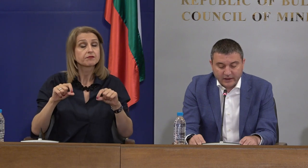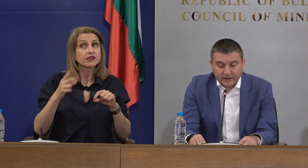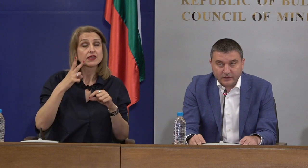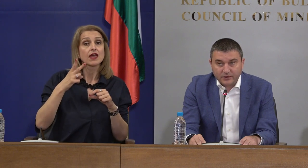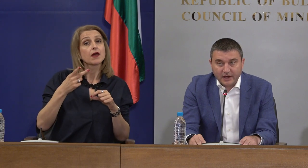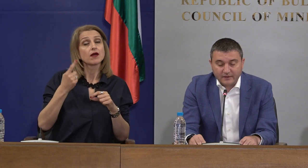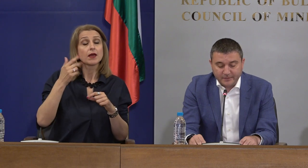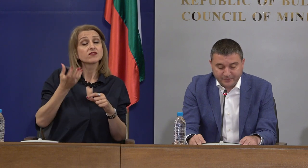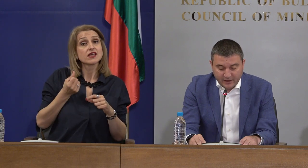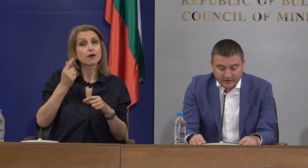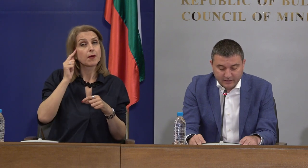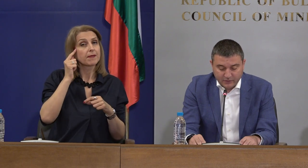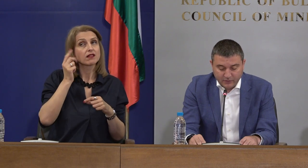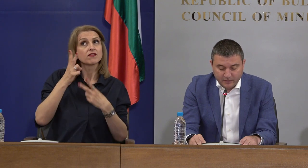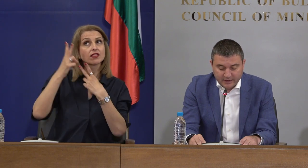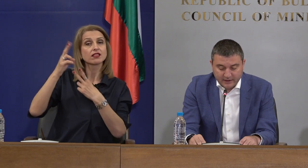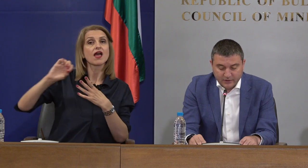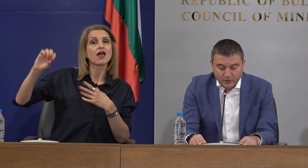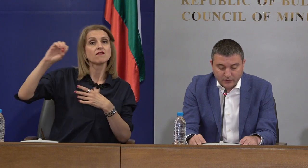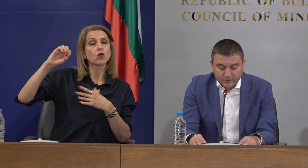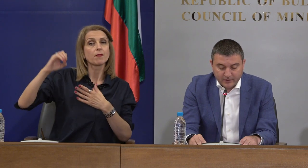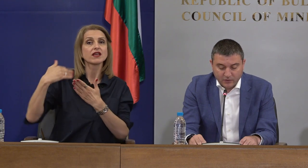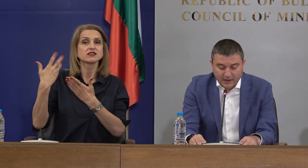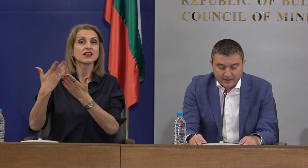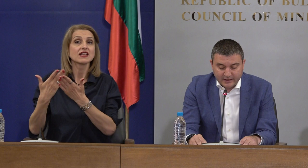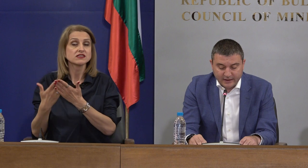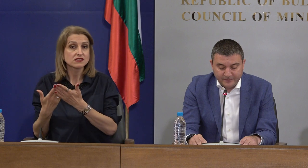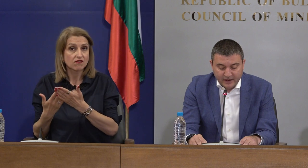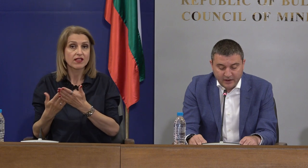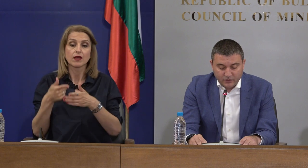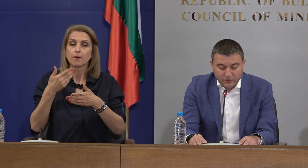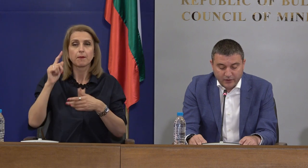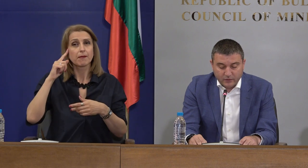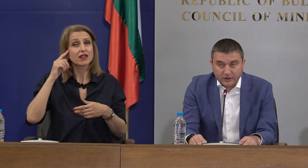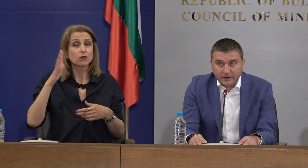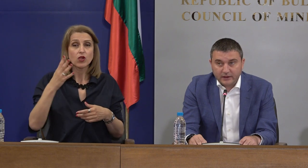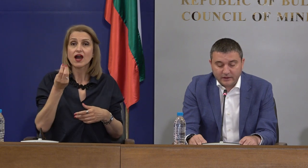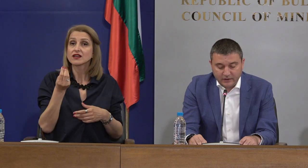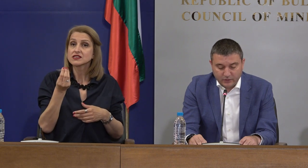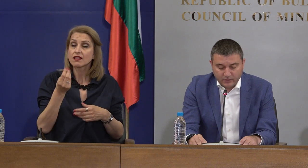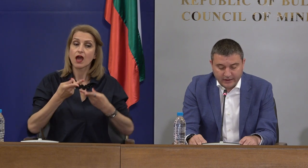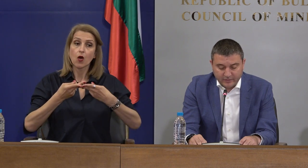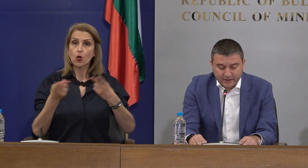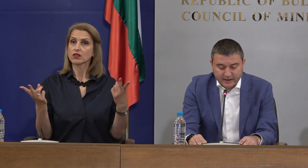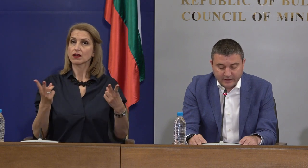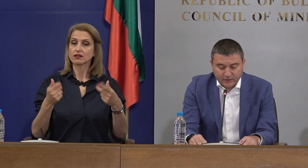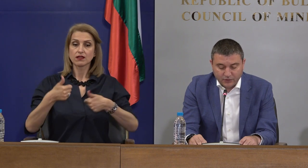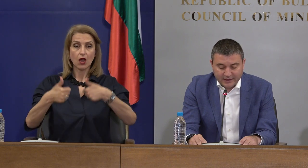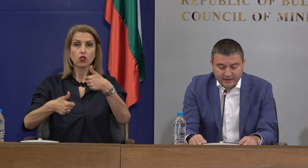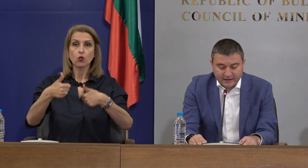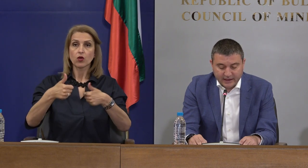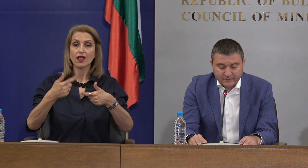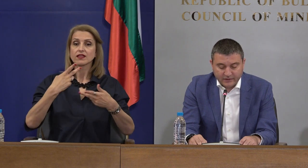международните стандарти за оценяване, съгласно които пазарната стойност предполага цена, договорена на открит и конкурентен пазар,